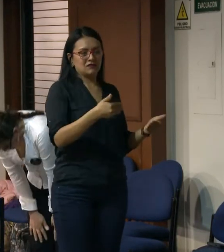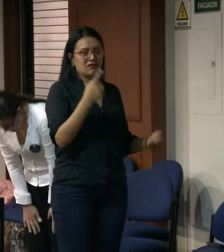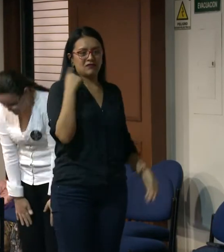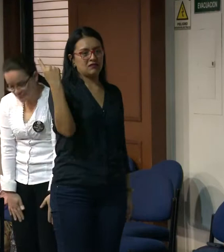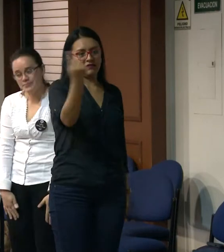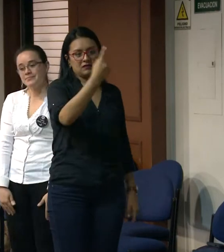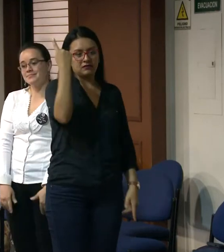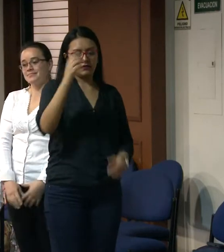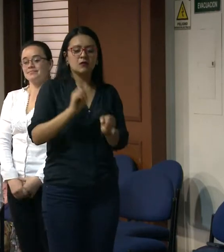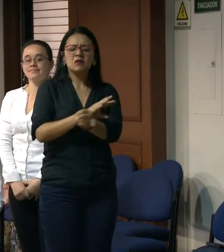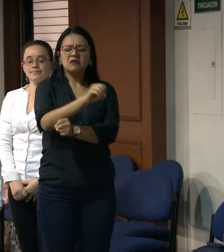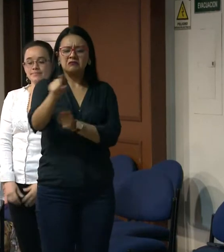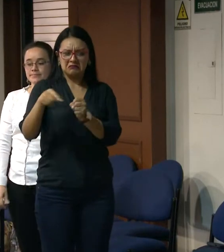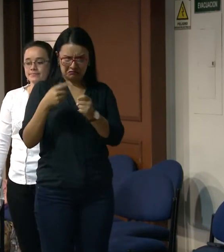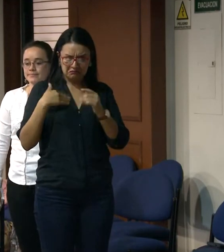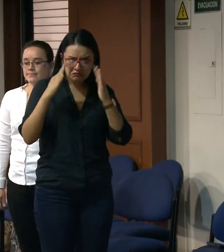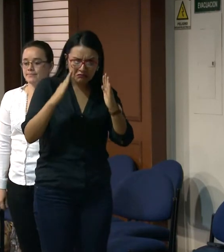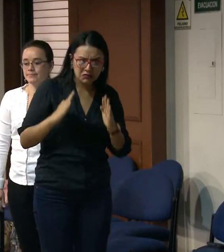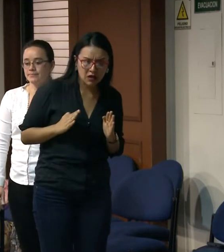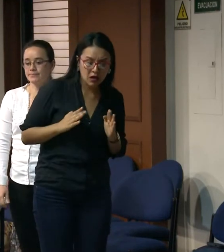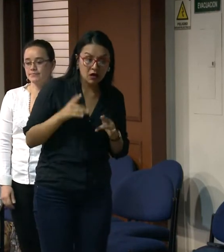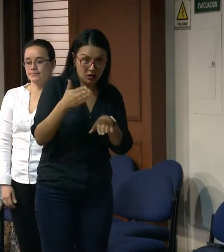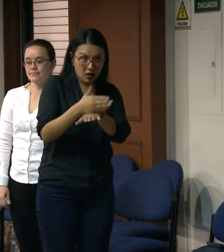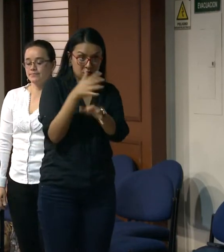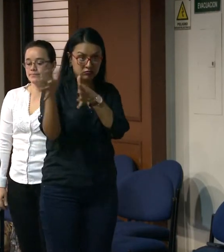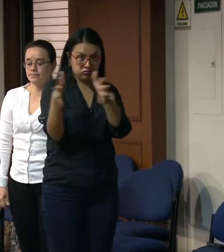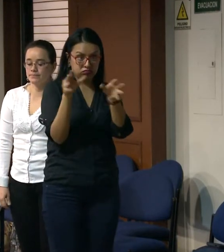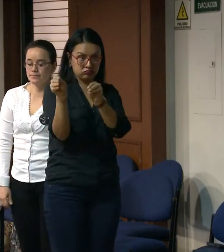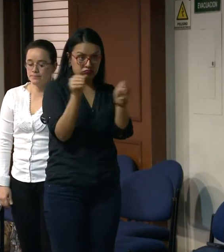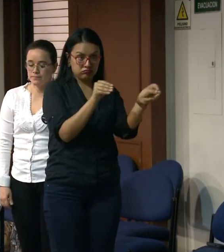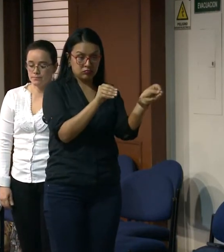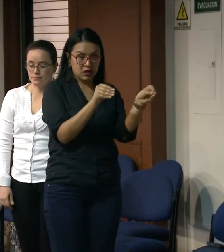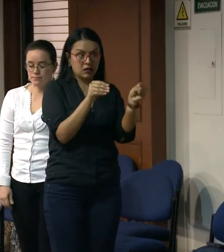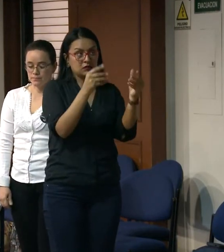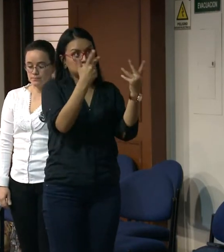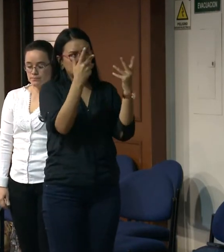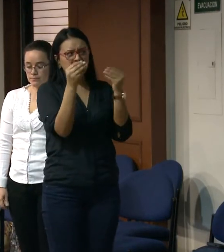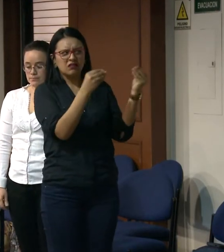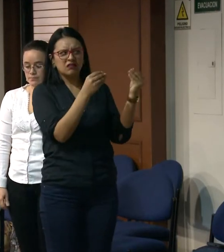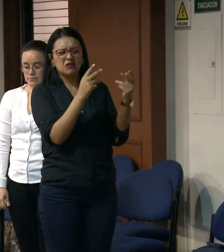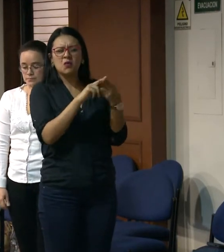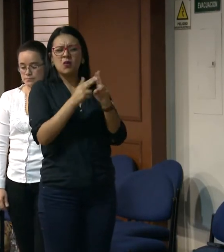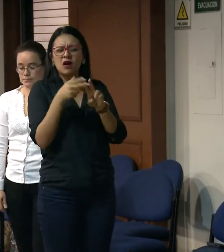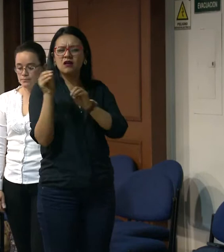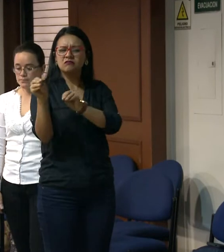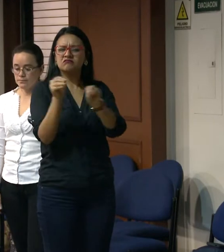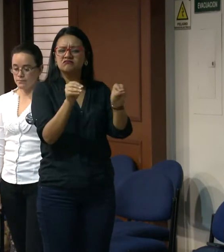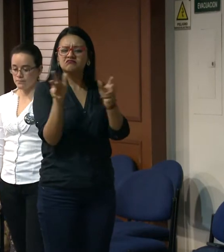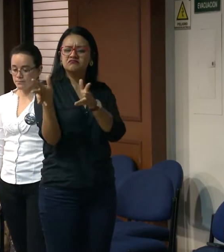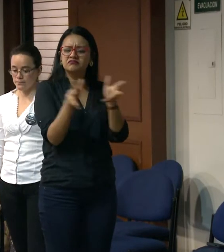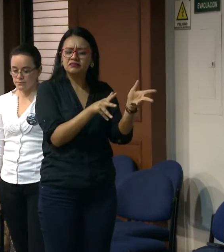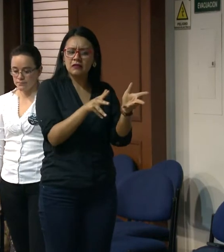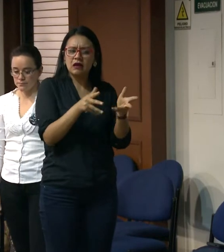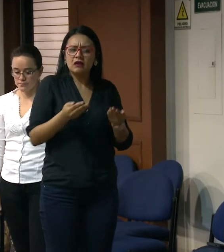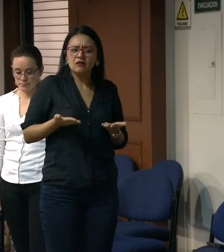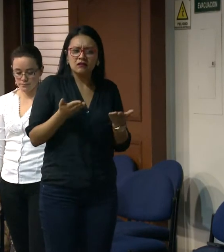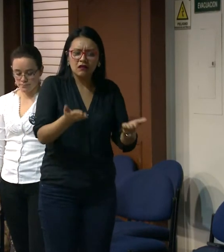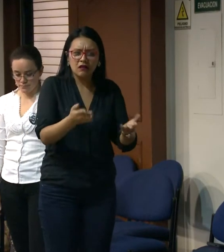toda la población, si ellos recibían capacitaciones, si la recibían, qué tipo de